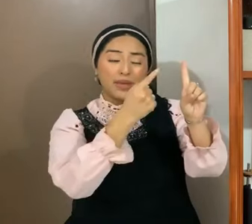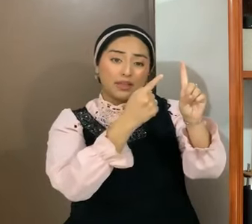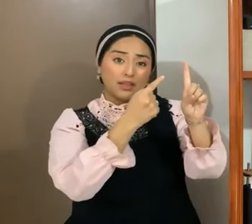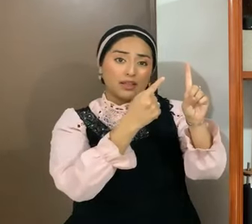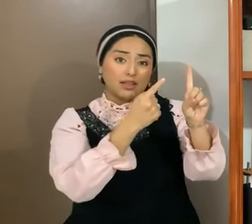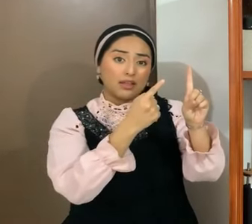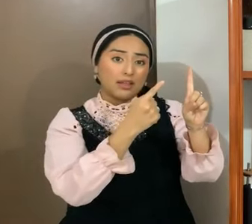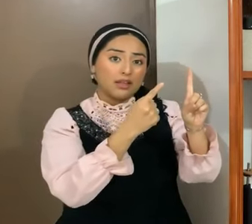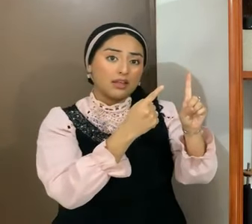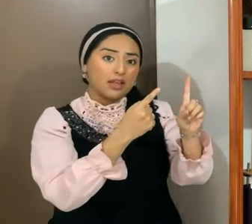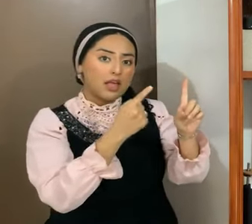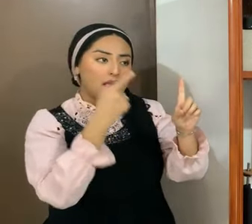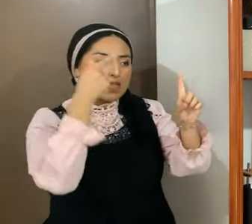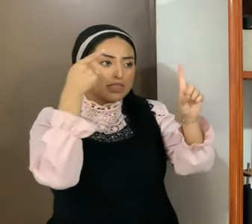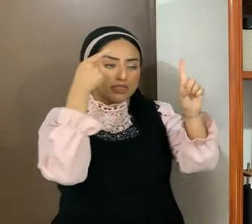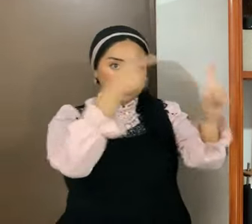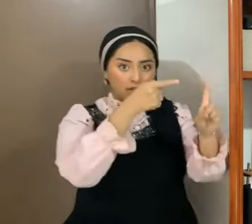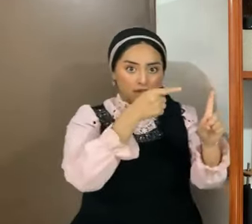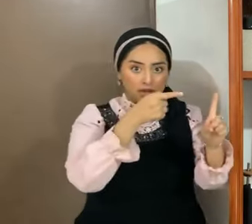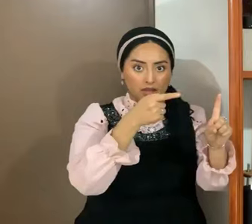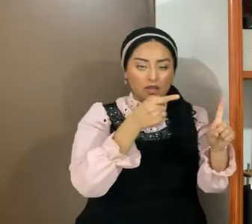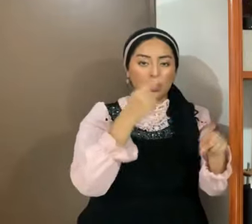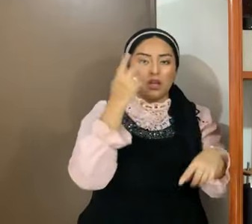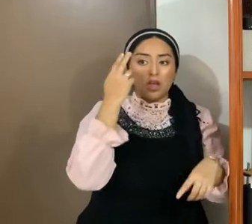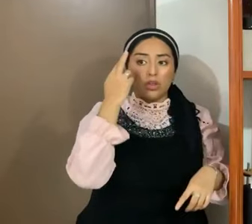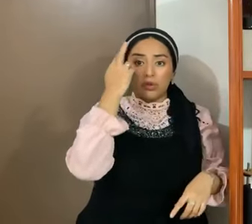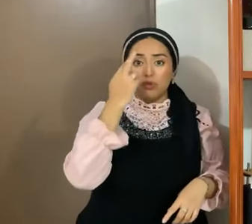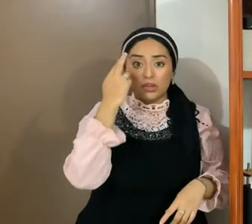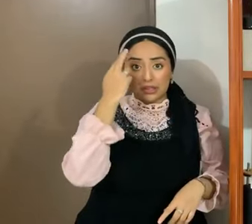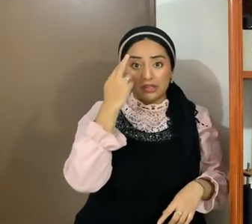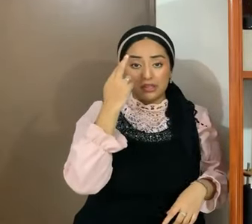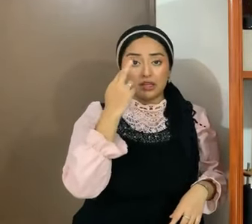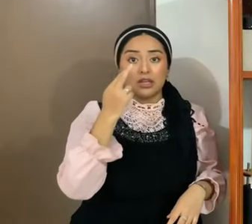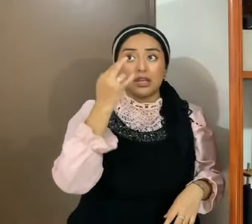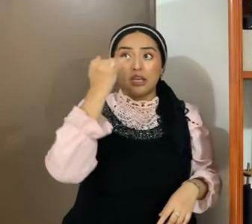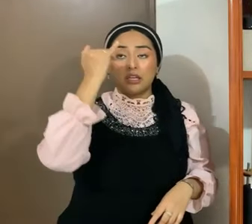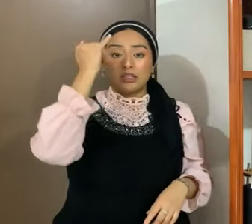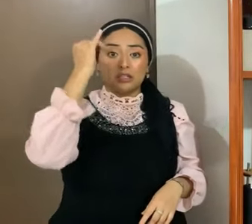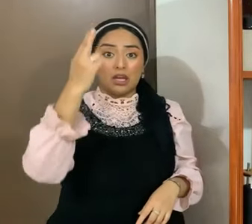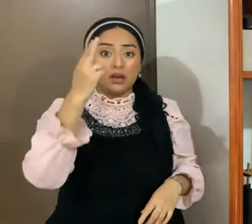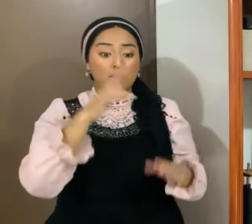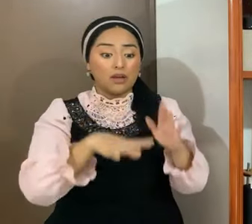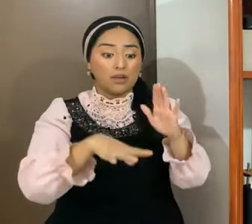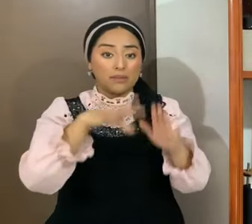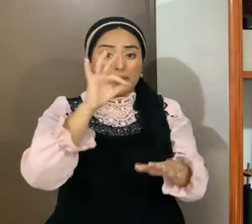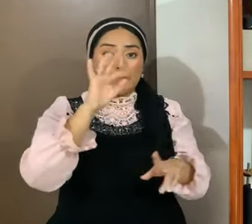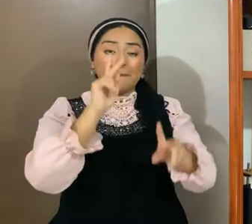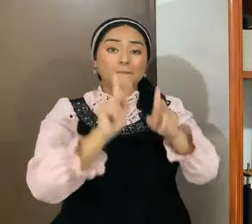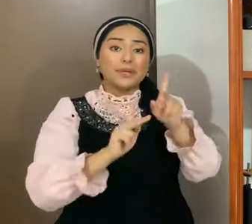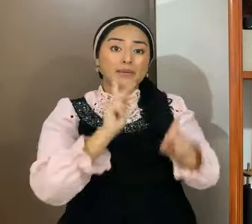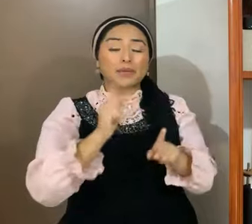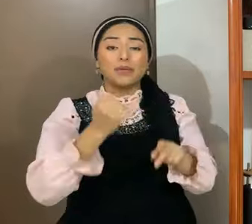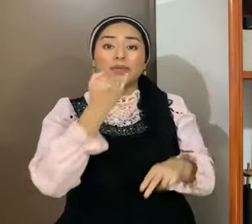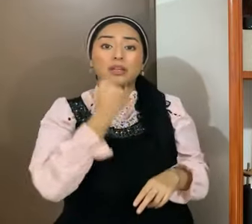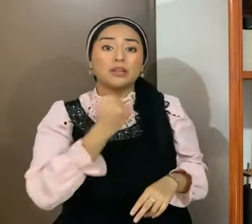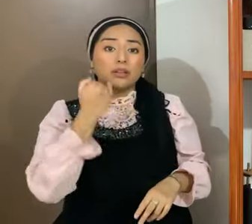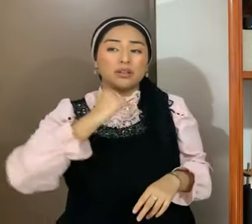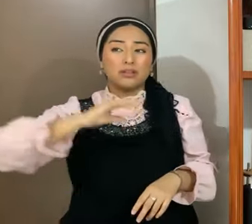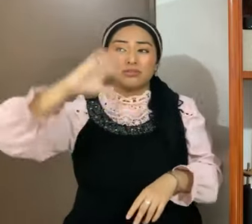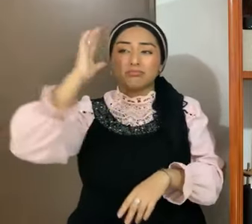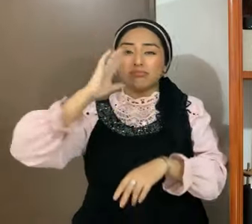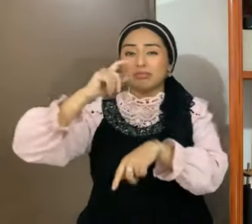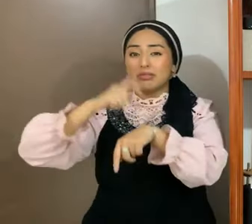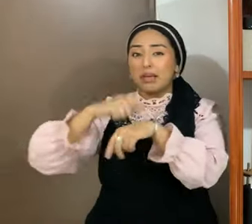finalidad, el motivo, la razón de que Yahweh escogiera a su pueblo desde los tiempos de